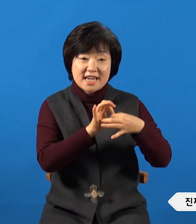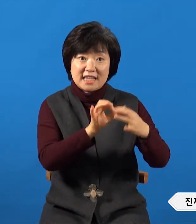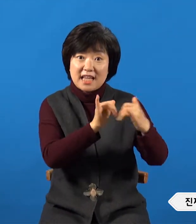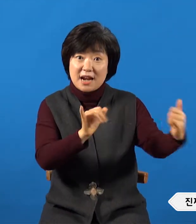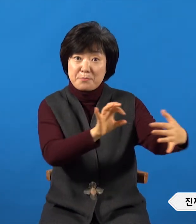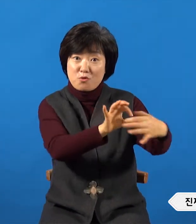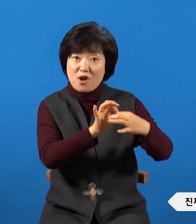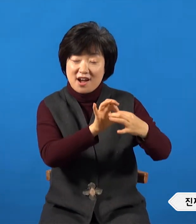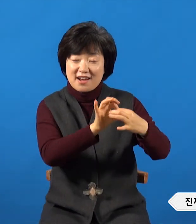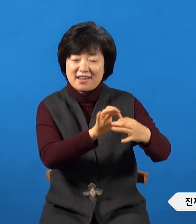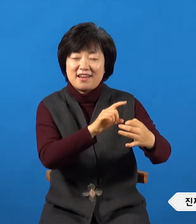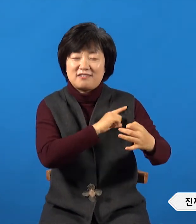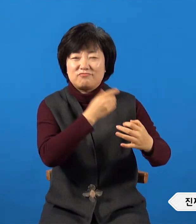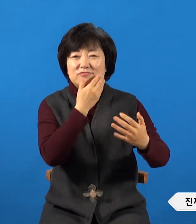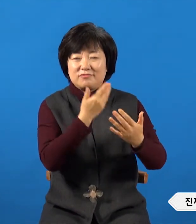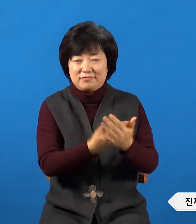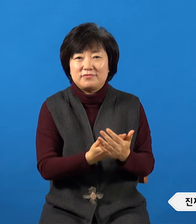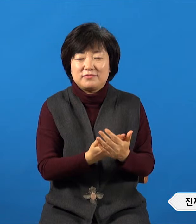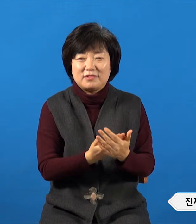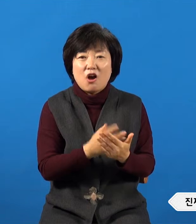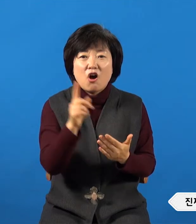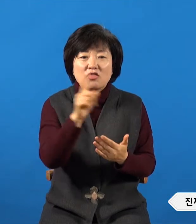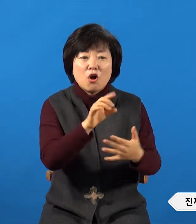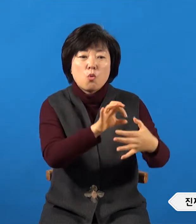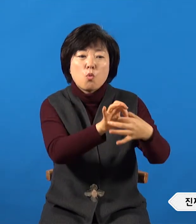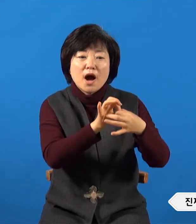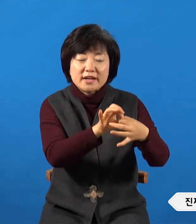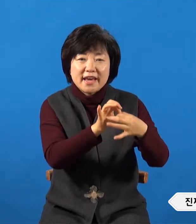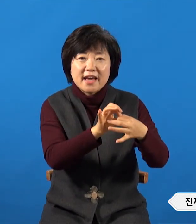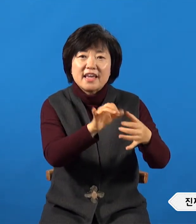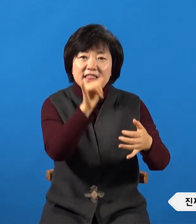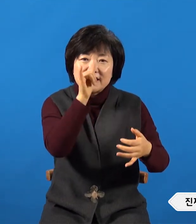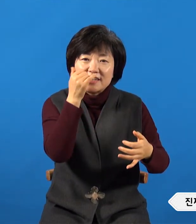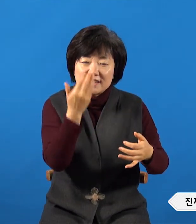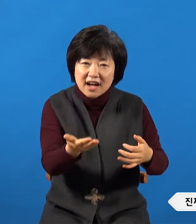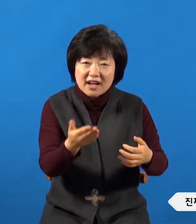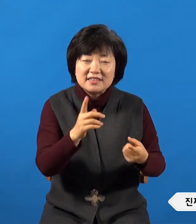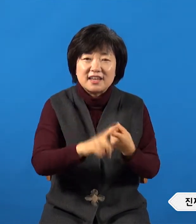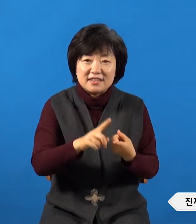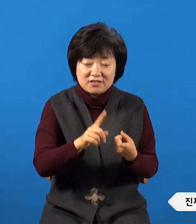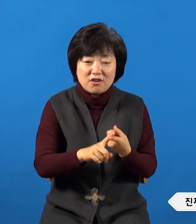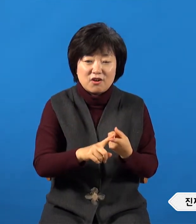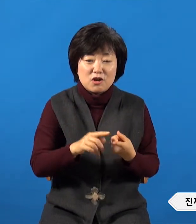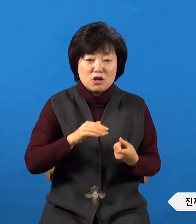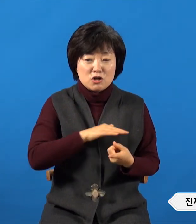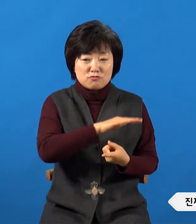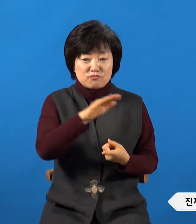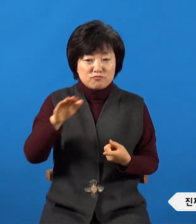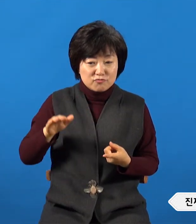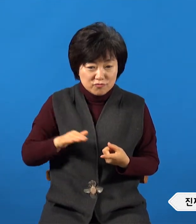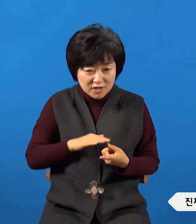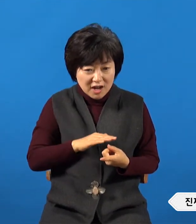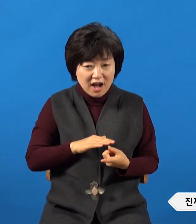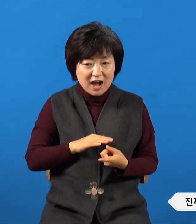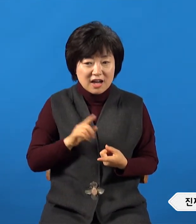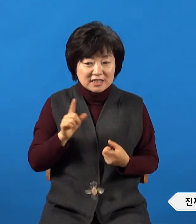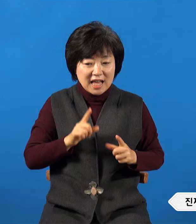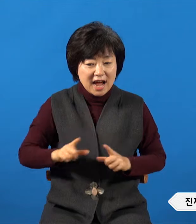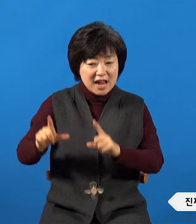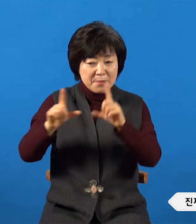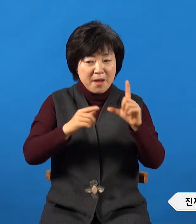관계가 얼마나 중요한가, 어떤 관계가 있느냐가 우리의 삶의 퀄리티,